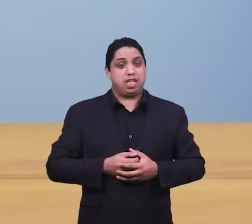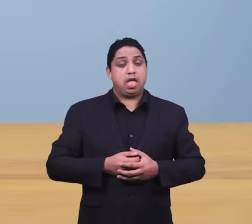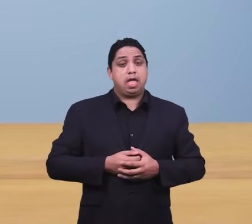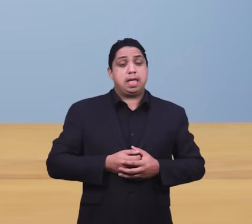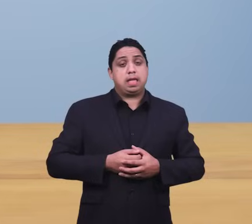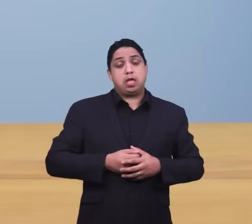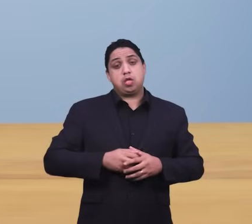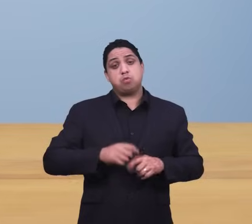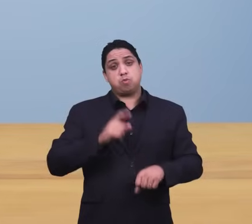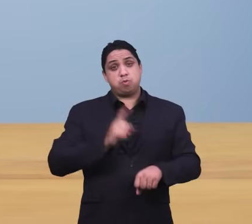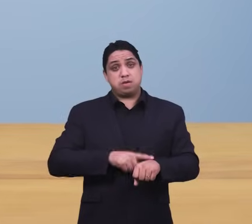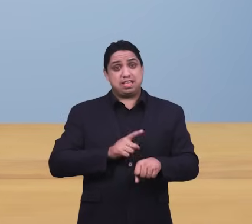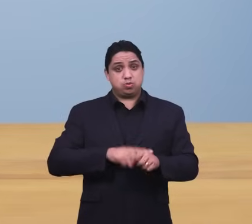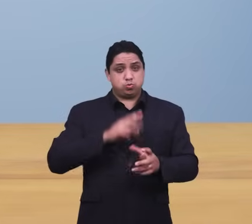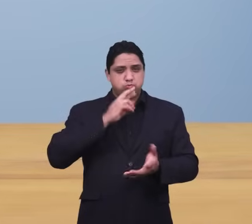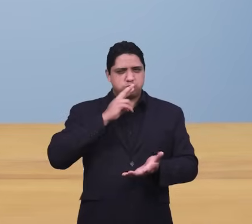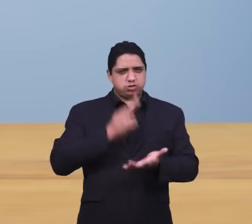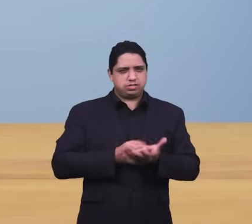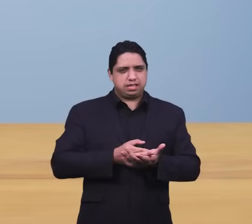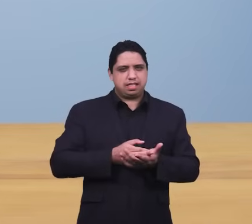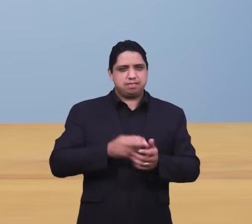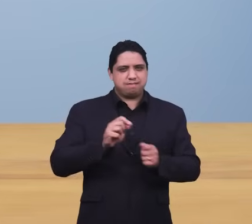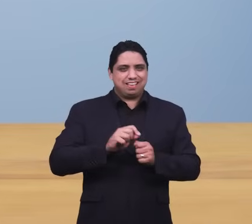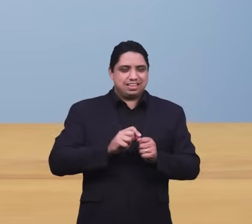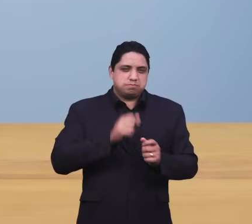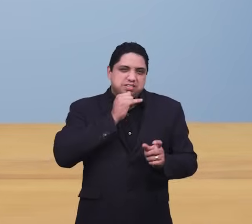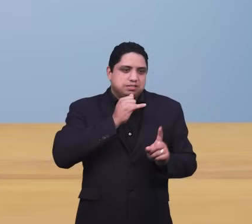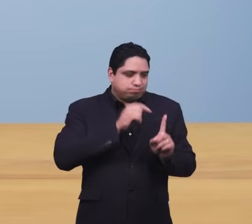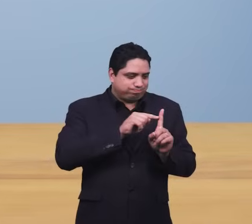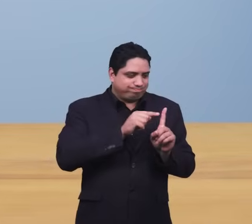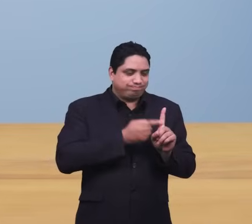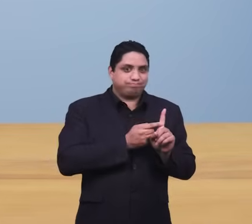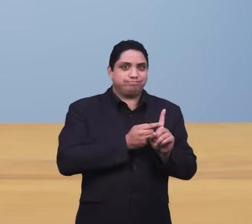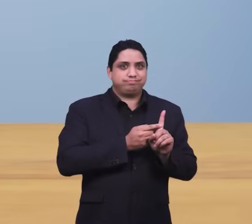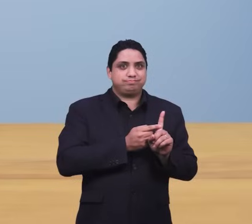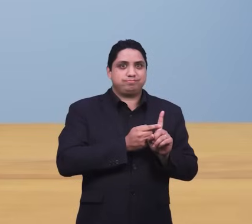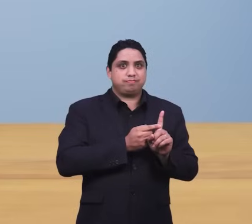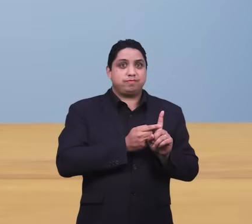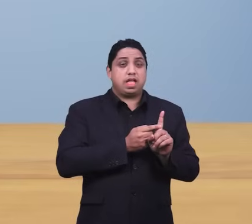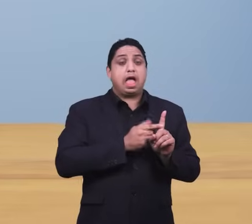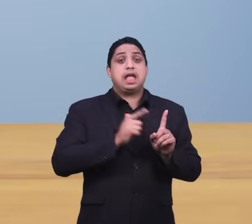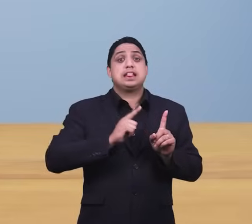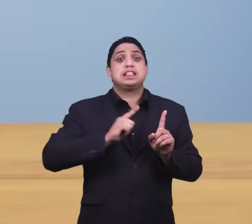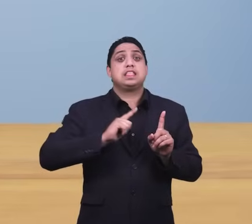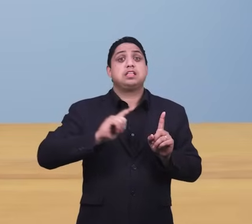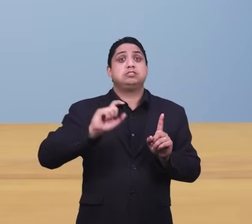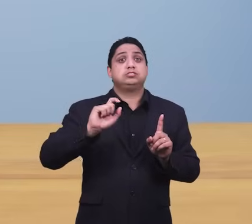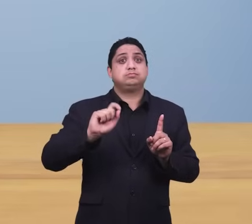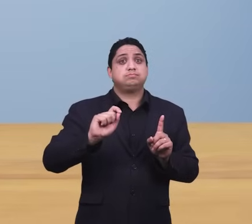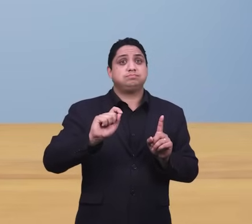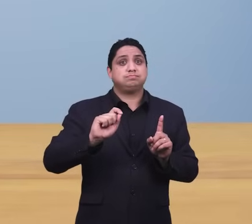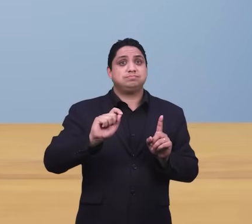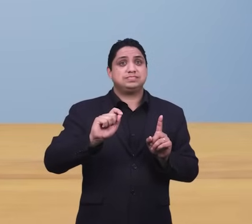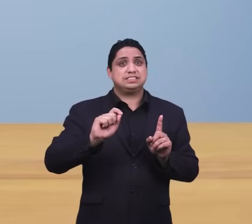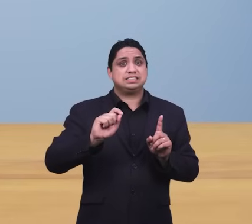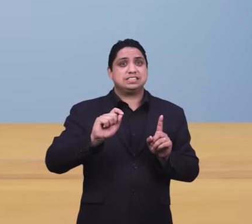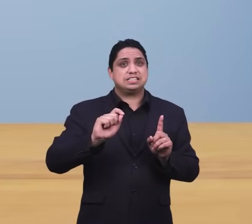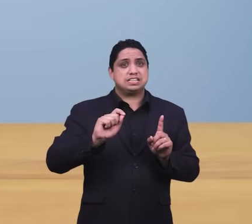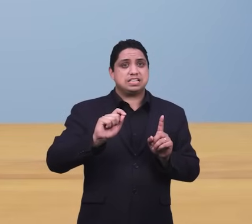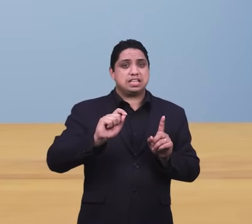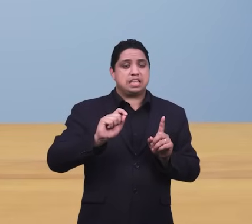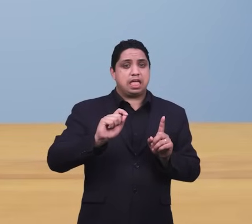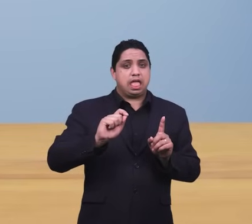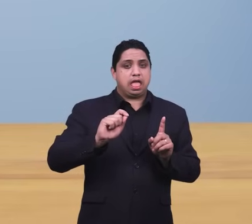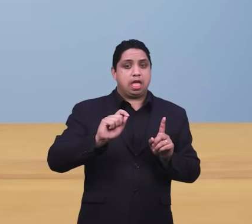o diagnóstico é feito ainda na gestação, aí existe uma sobreposição